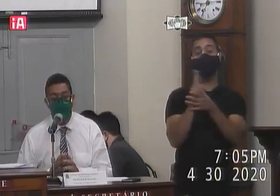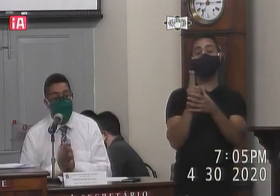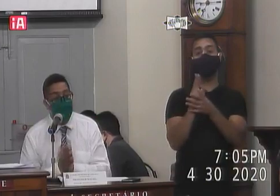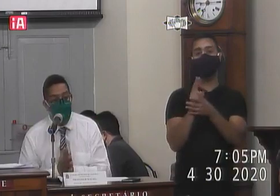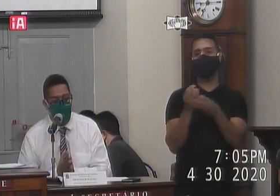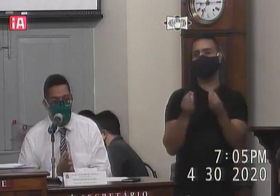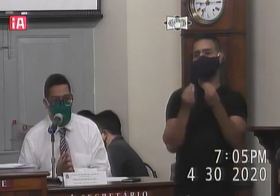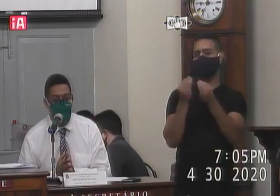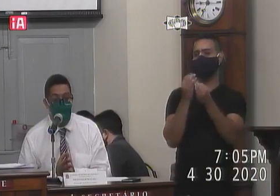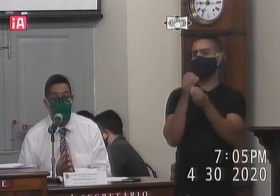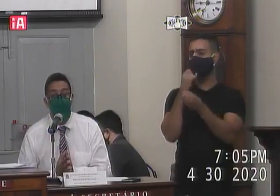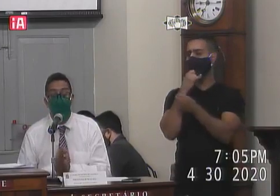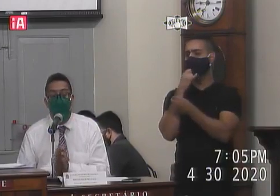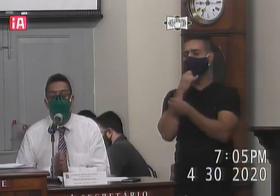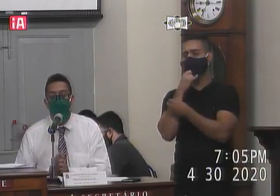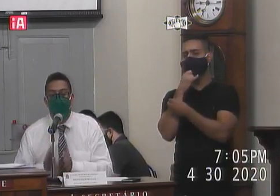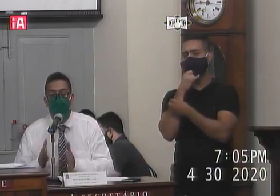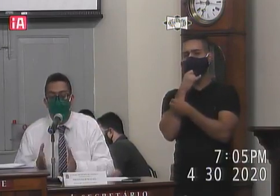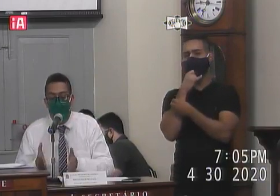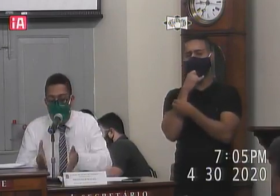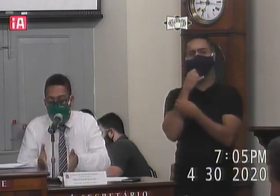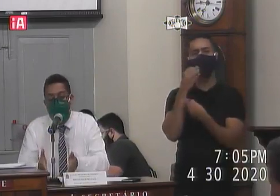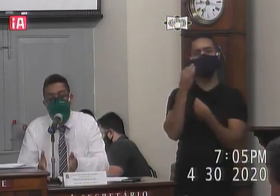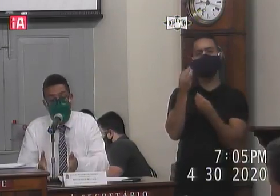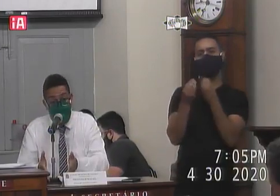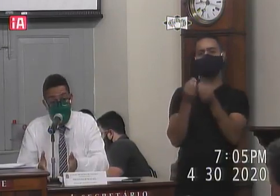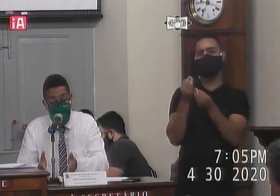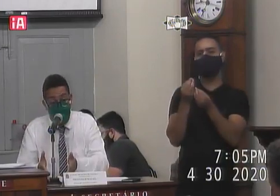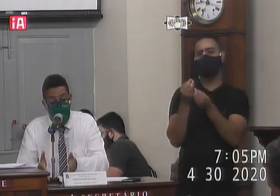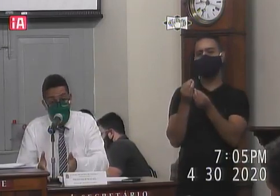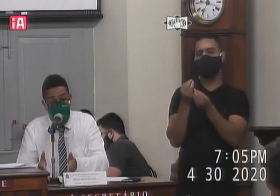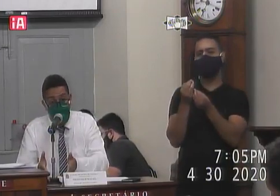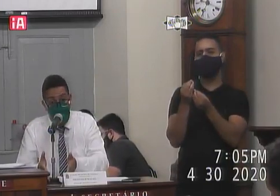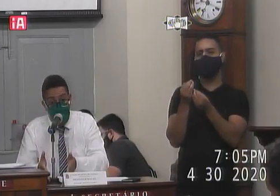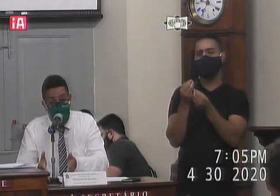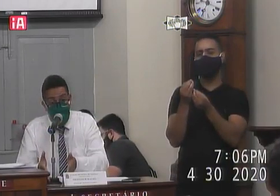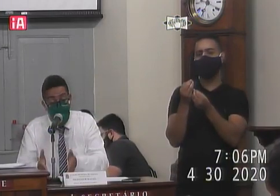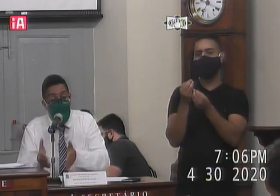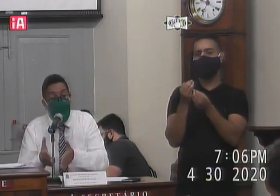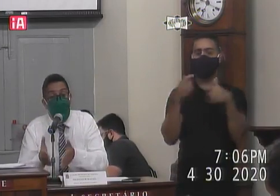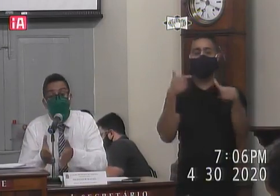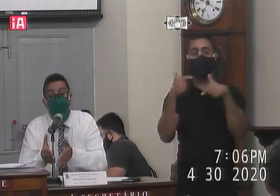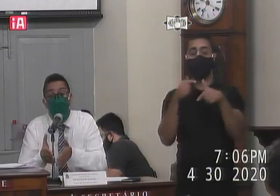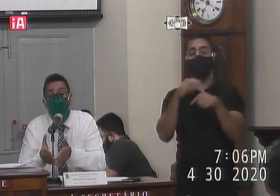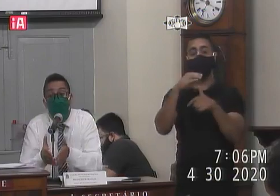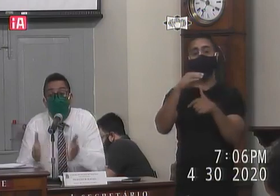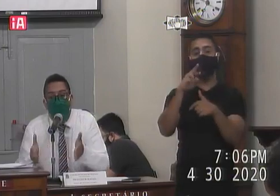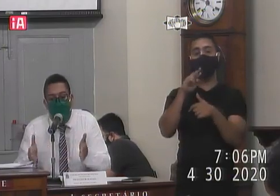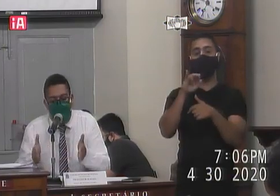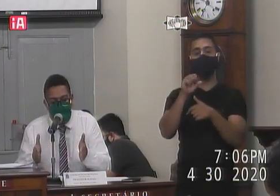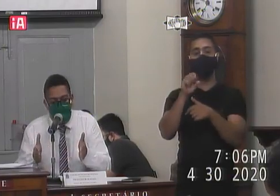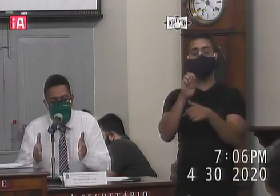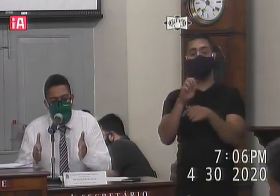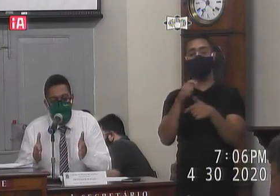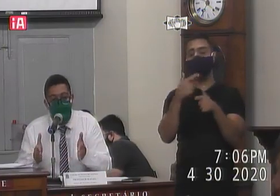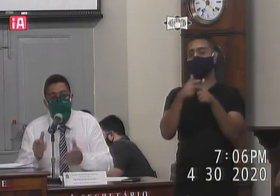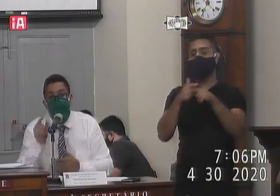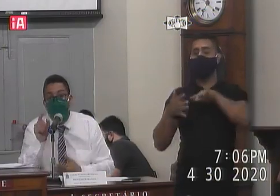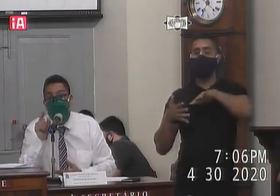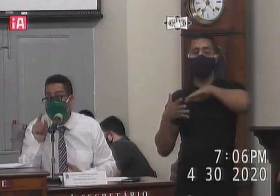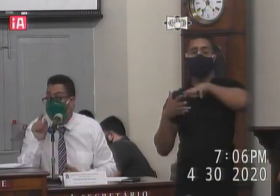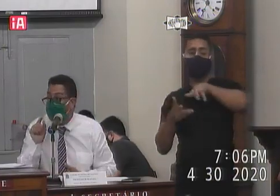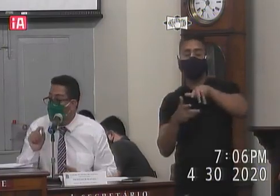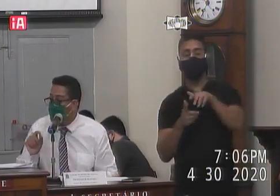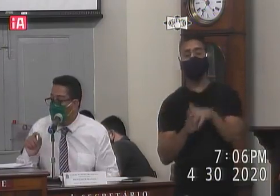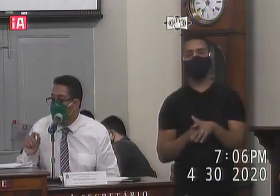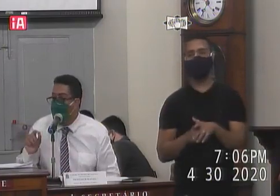dando exemplos de como gerir uma crise numa questão mundial. Não